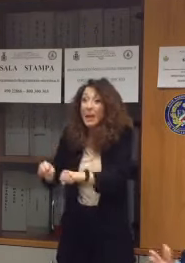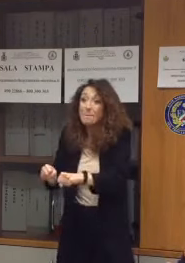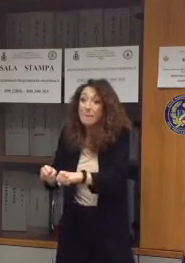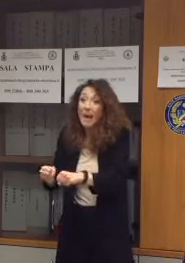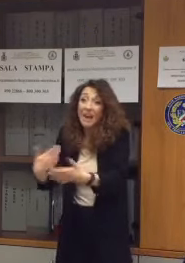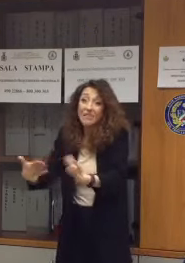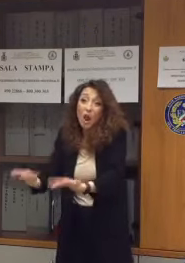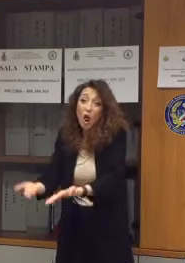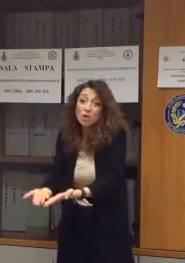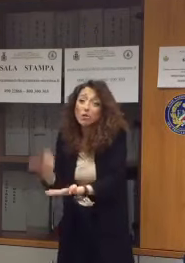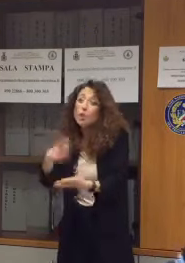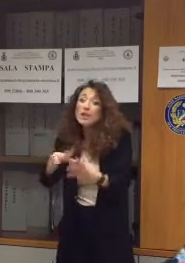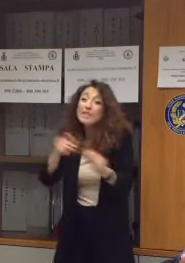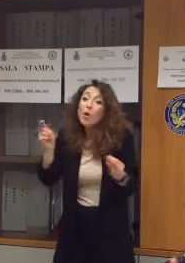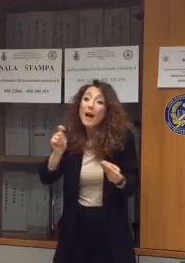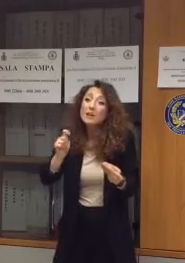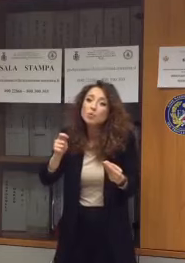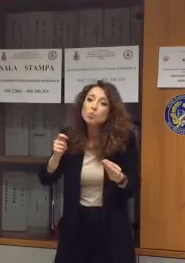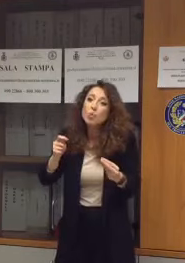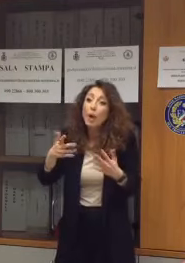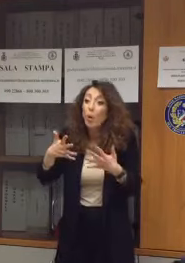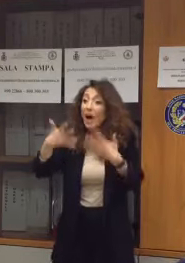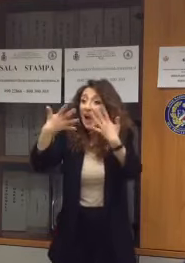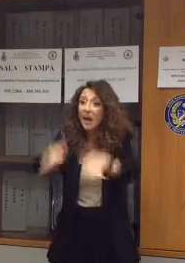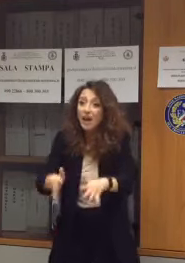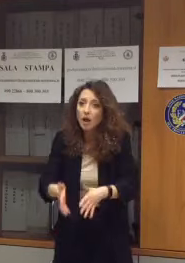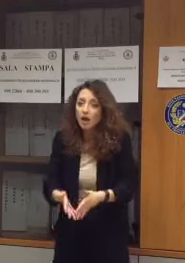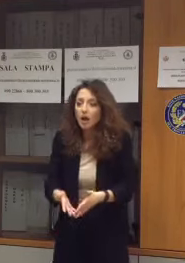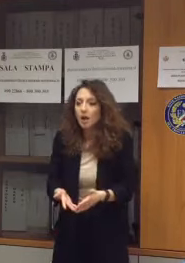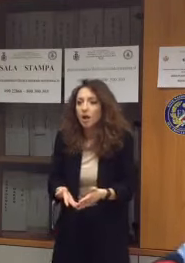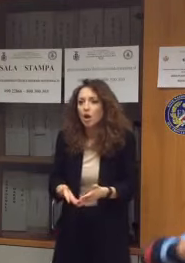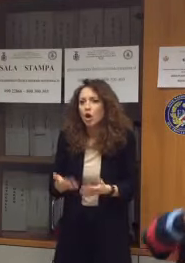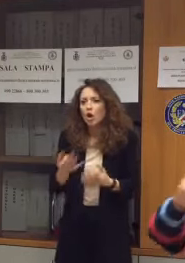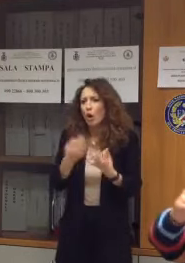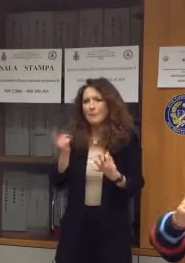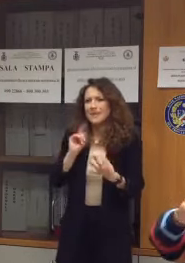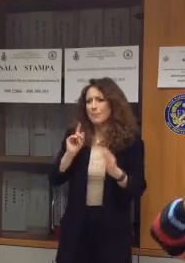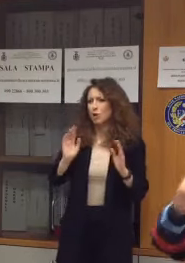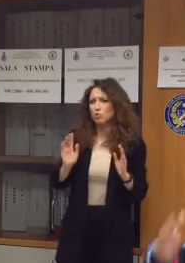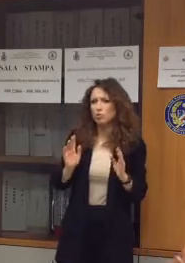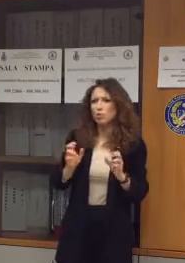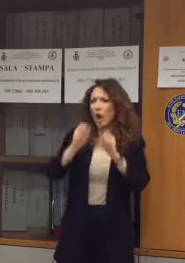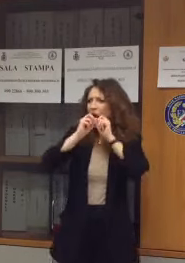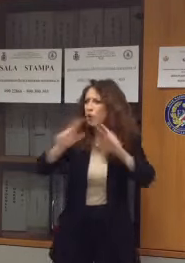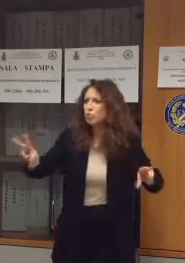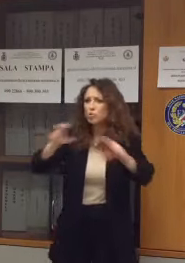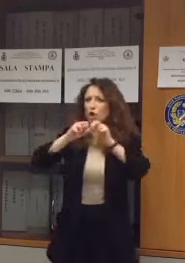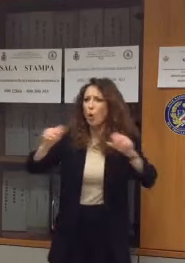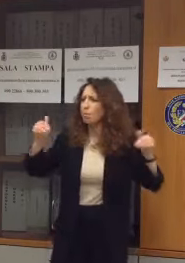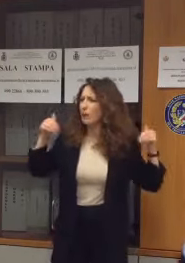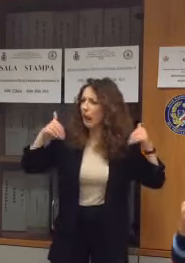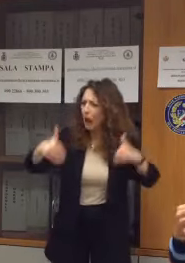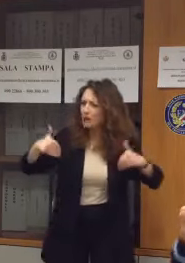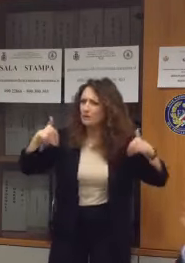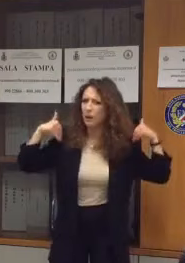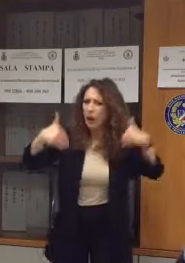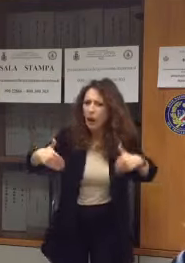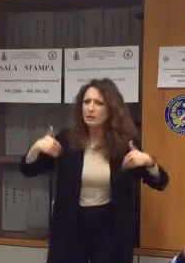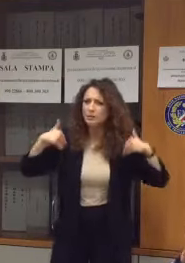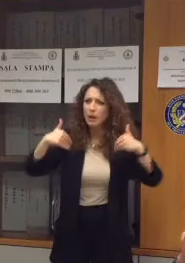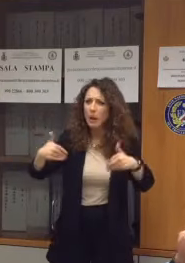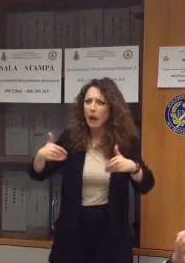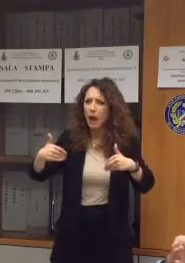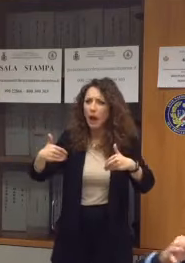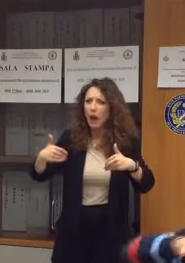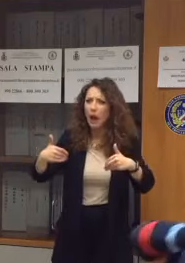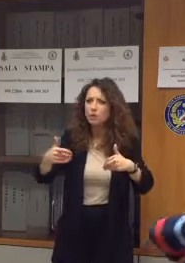sta passando e non mi pare manco giusto, anche in questo caso, annunciate i miliardi, a noi ci lasciate col cerino in